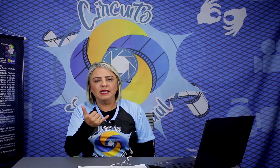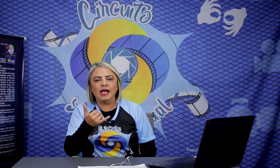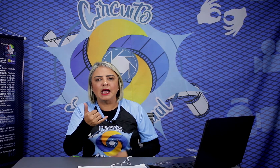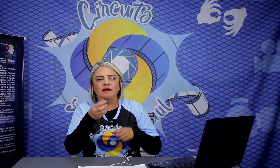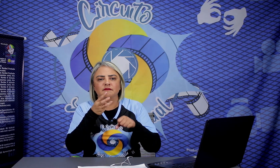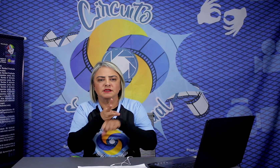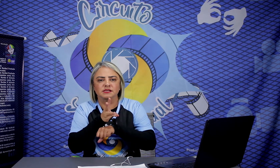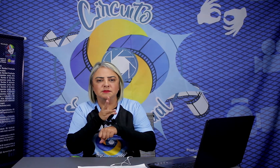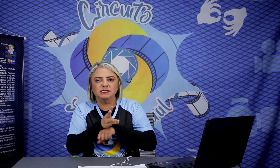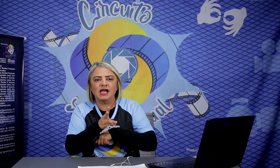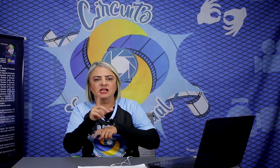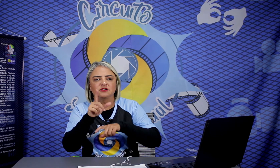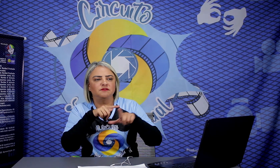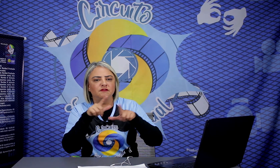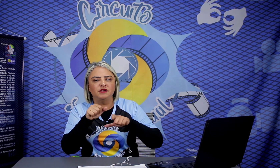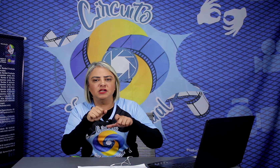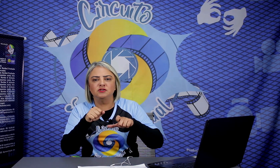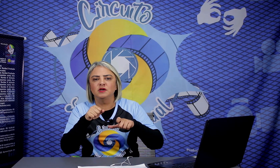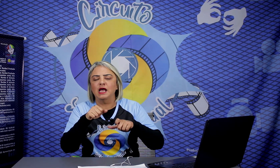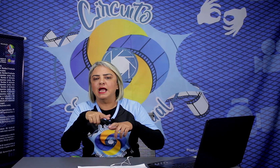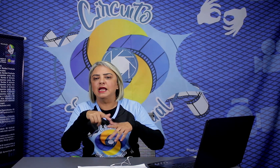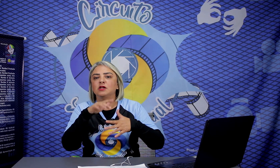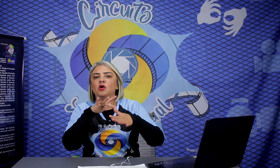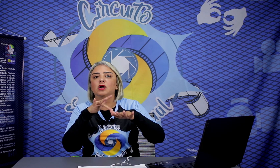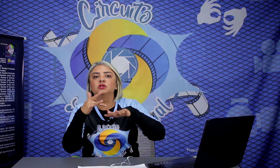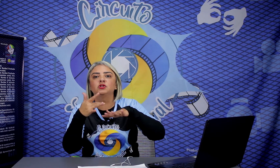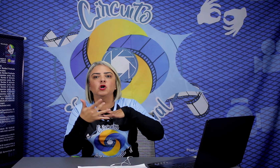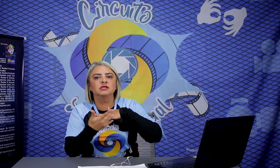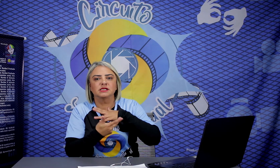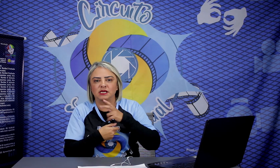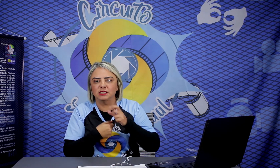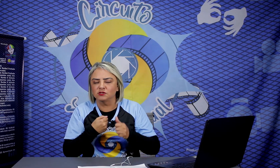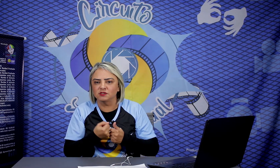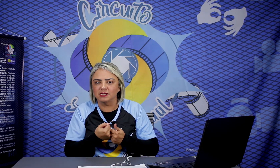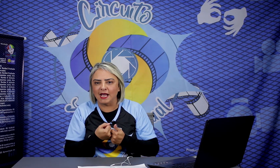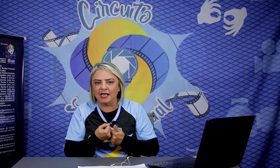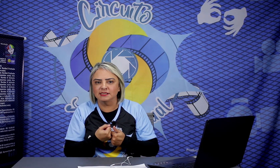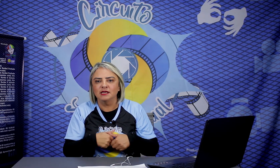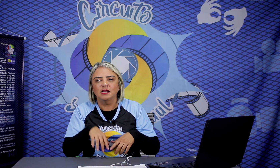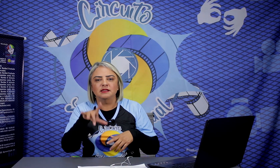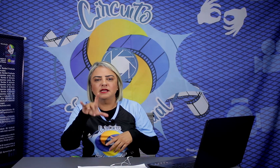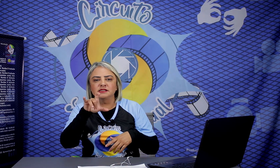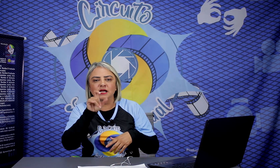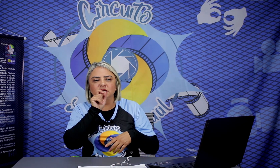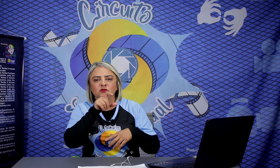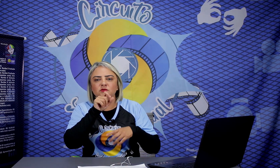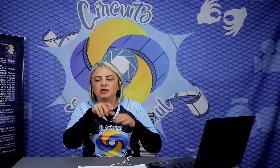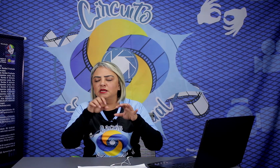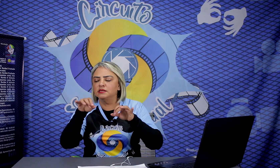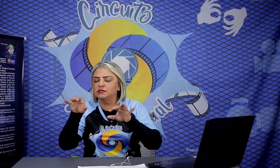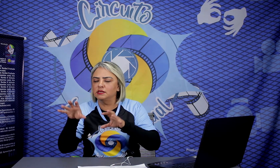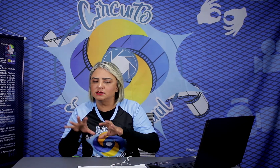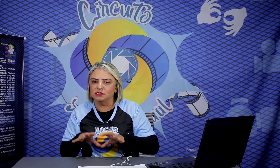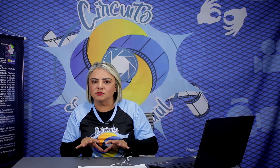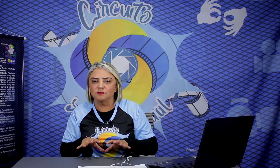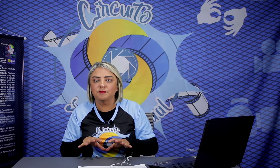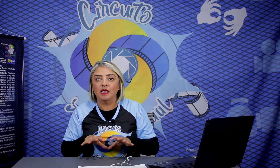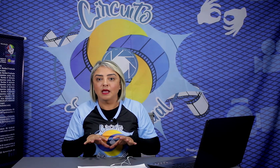ligar, fazer mensagem, ver vídeo. Aí ele coloca todas as redes sociais. Tem Instagram, Twitter, isso.